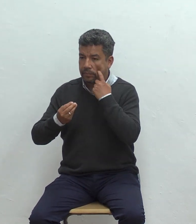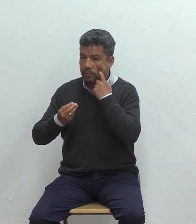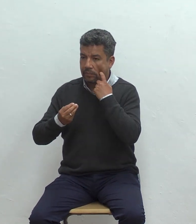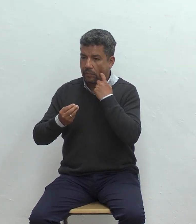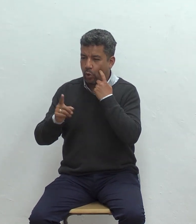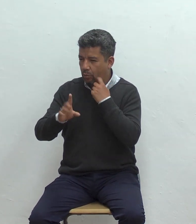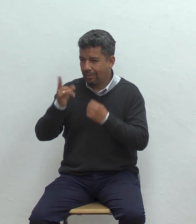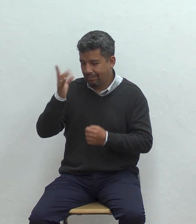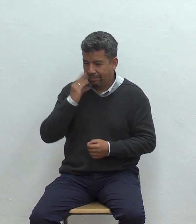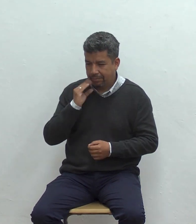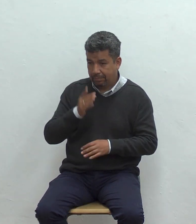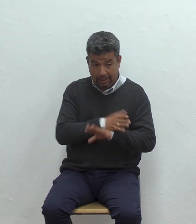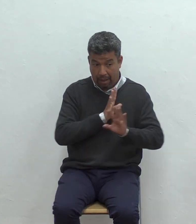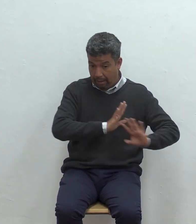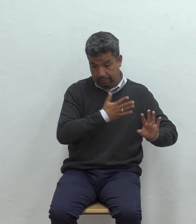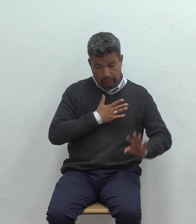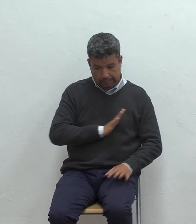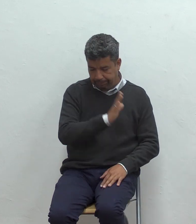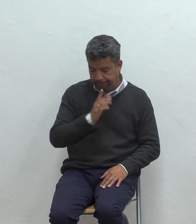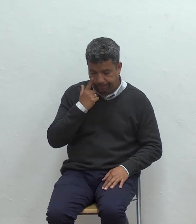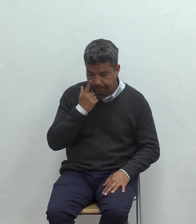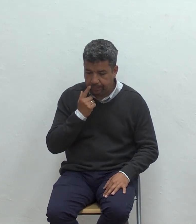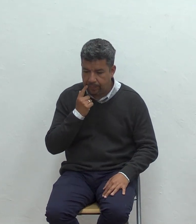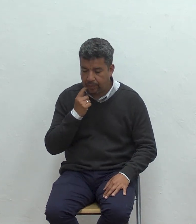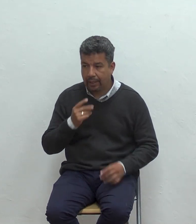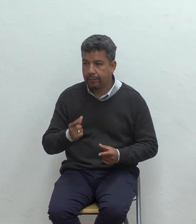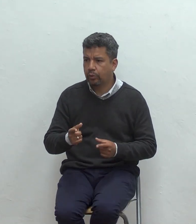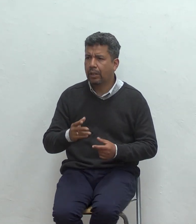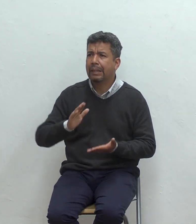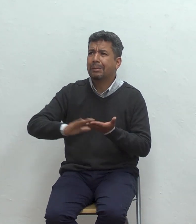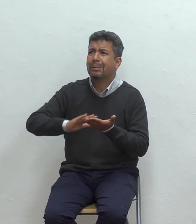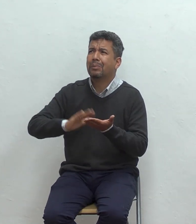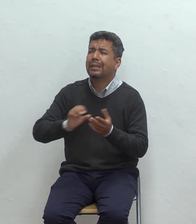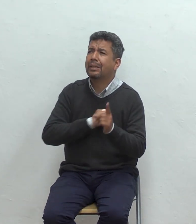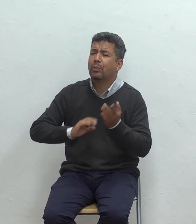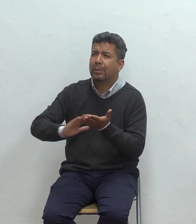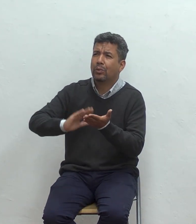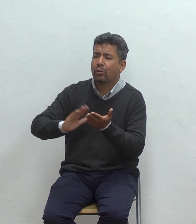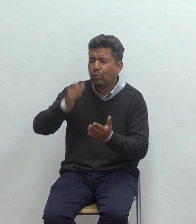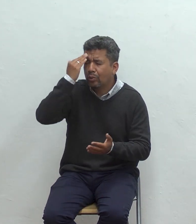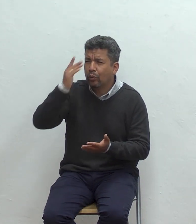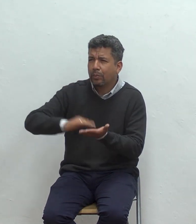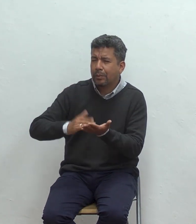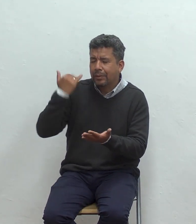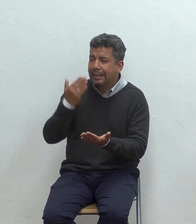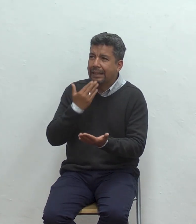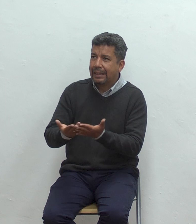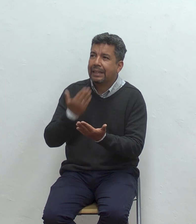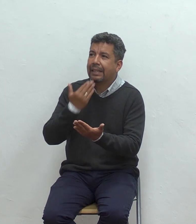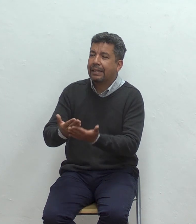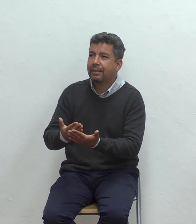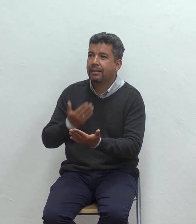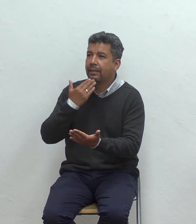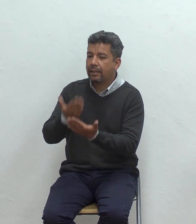¿A usted no le ha pasado eso? A mí me pasa todo el tiempo. Rápidamente uno dice, perdóname, perdóname, Señor. No, yo sé, tú me perdonaste. Gracias,